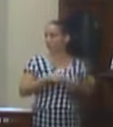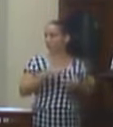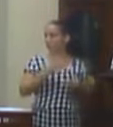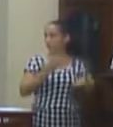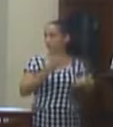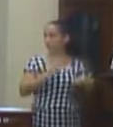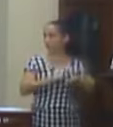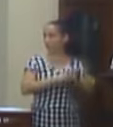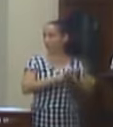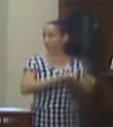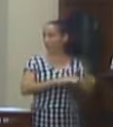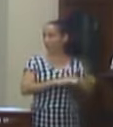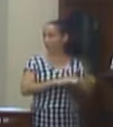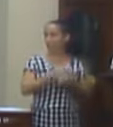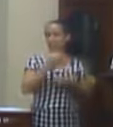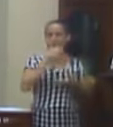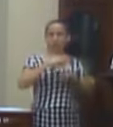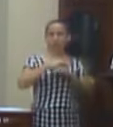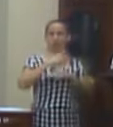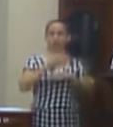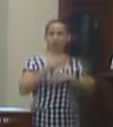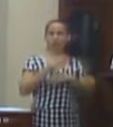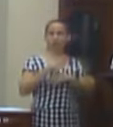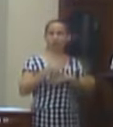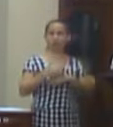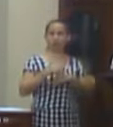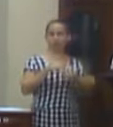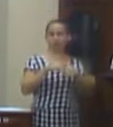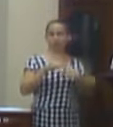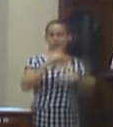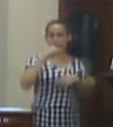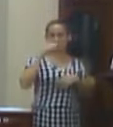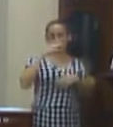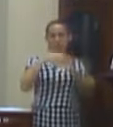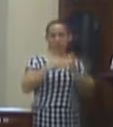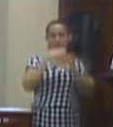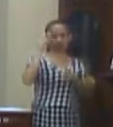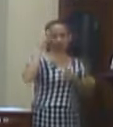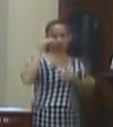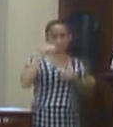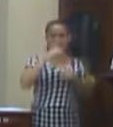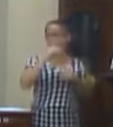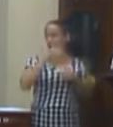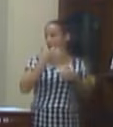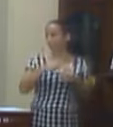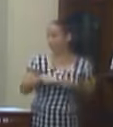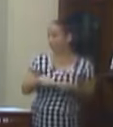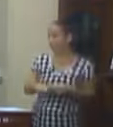mais, uma boa noite a todos e até terça-feira, se Deus quiser.